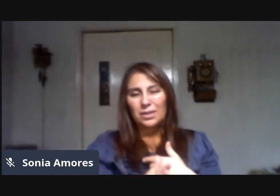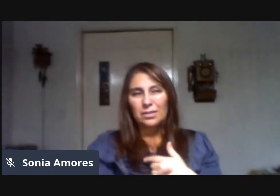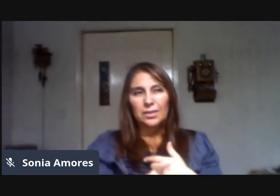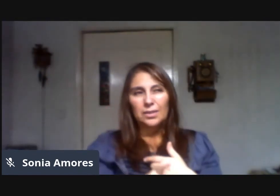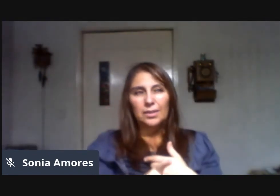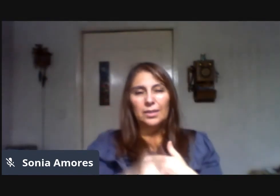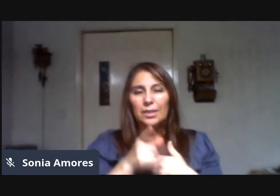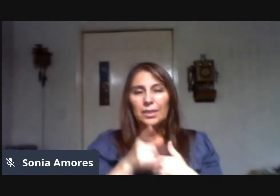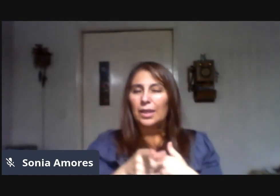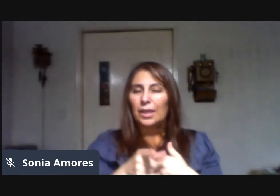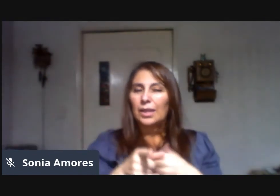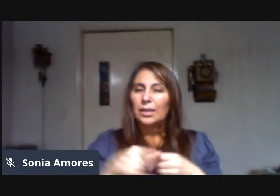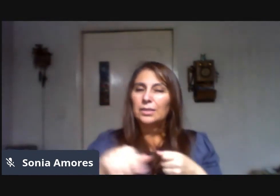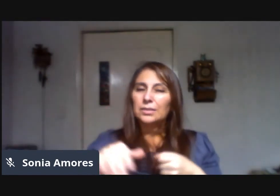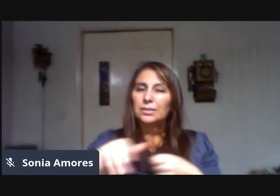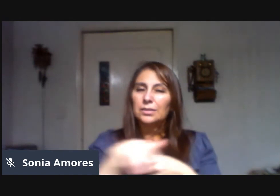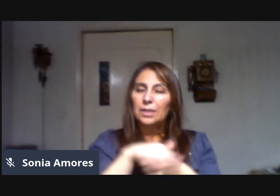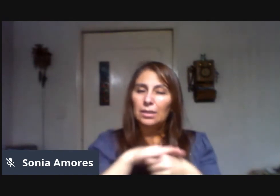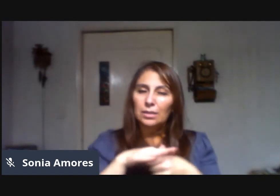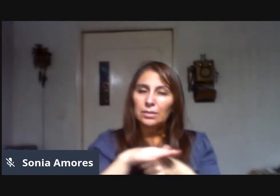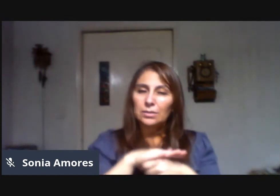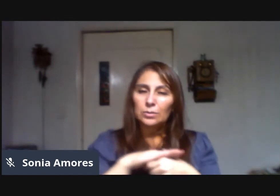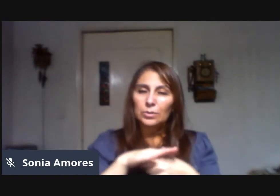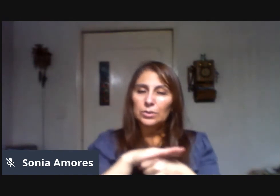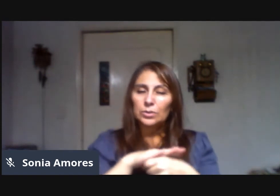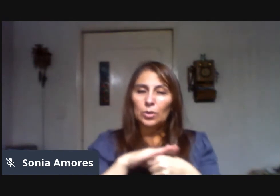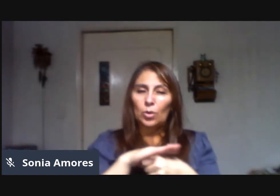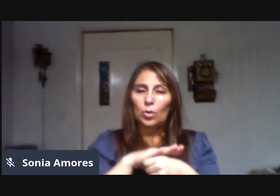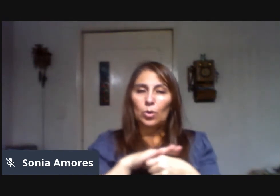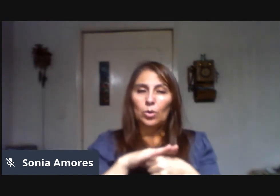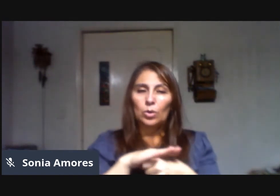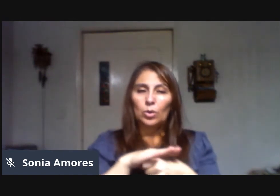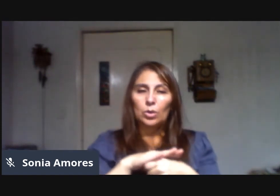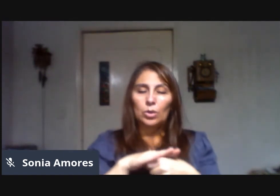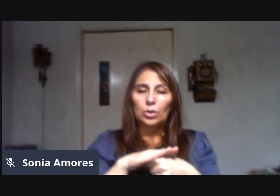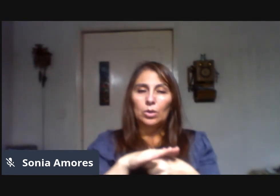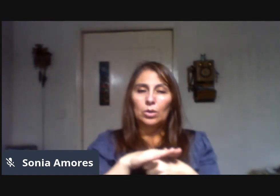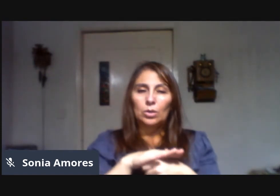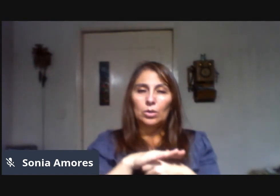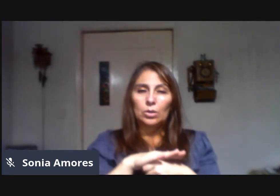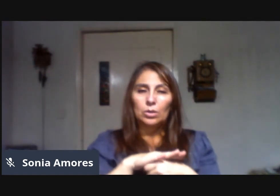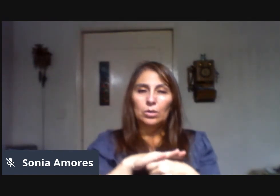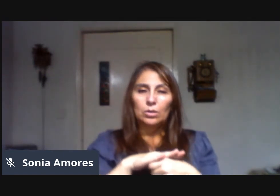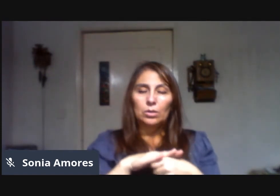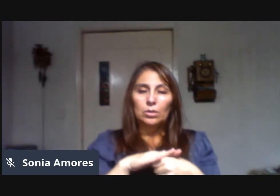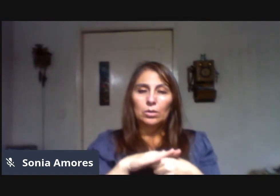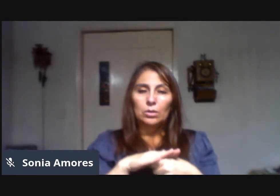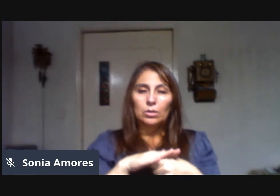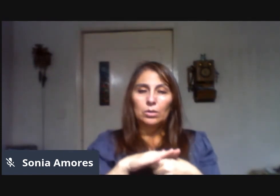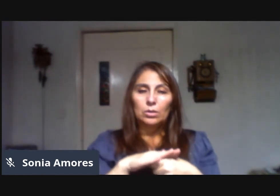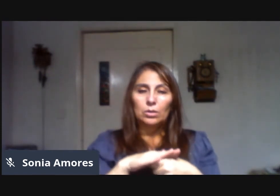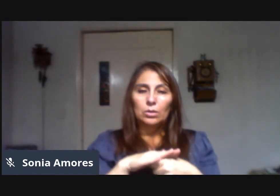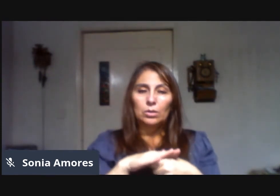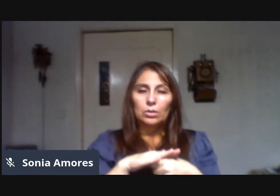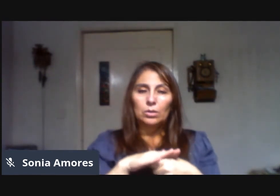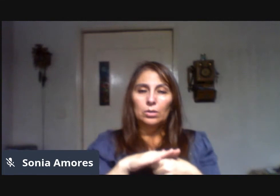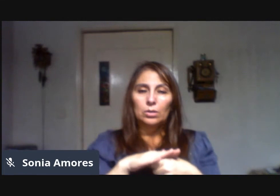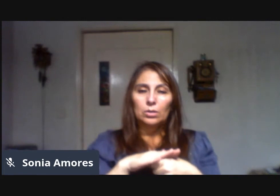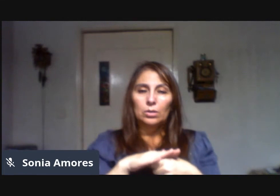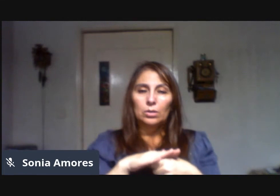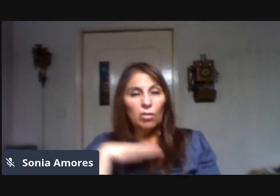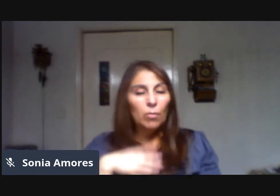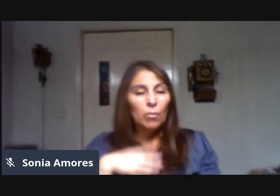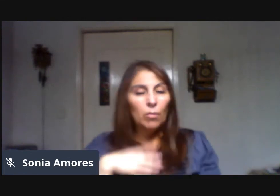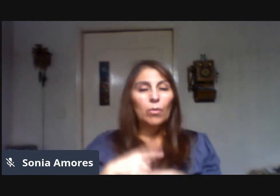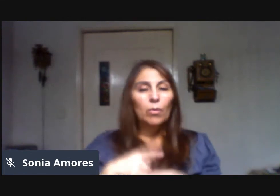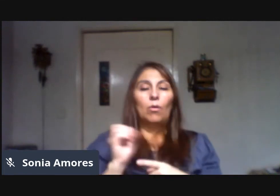esté, yo no creo que el mensaje haya sido precisamente que es algo incómodo. Digamos,